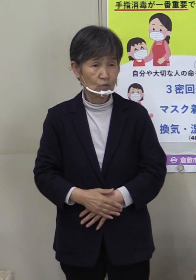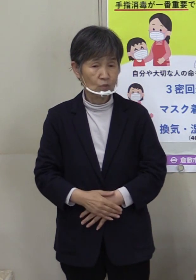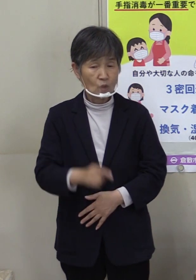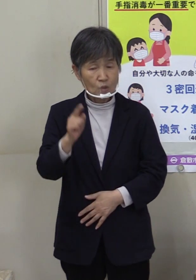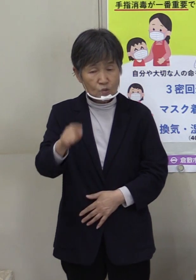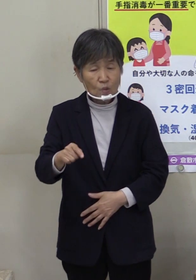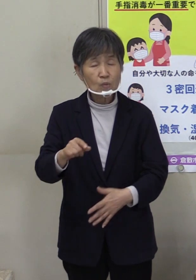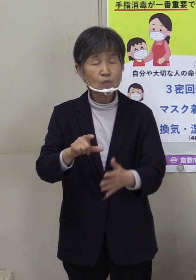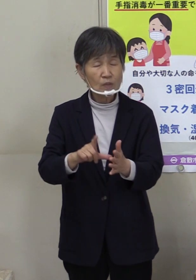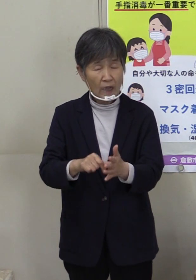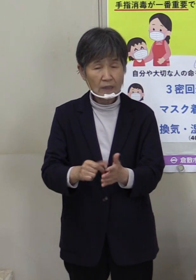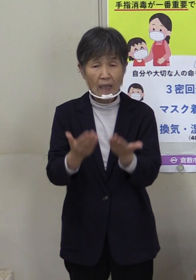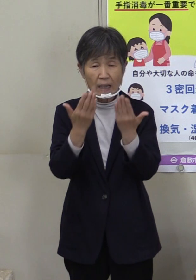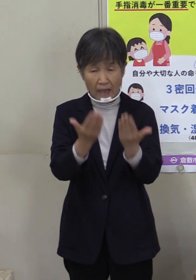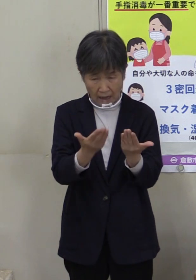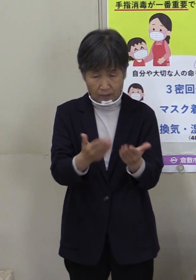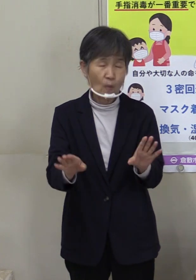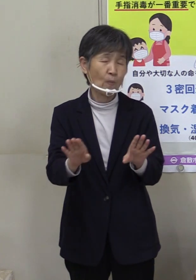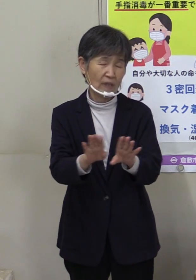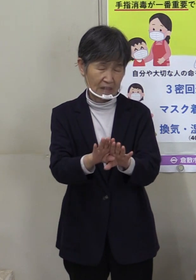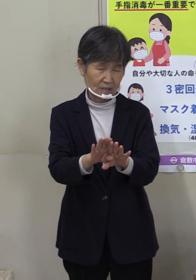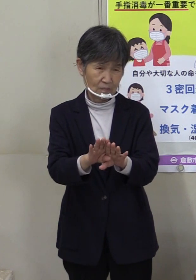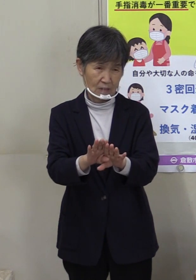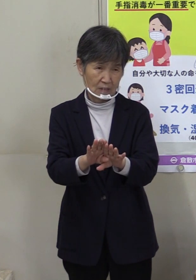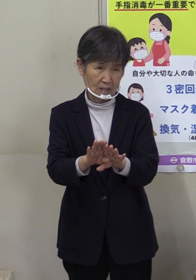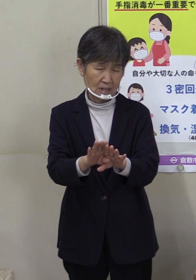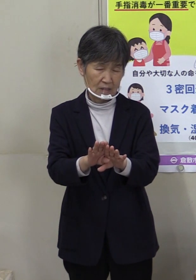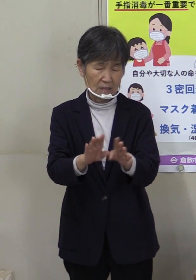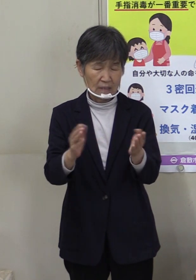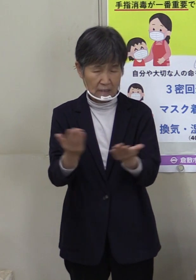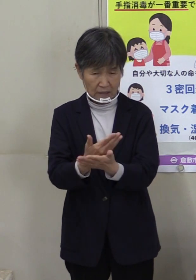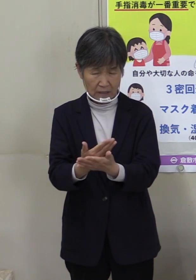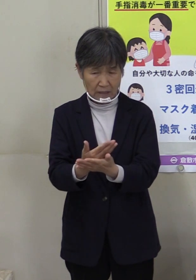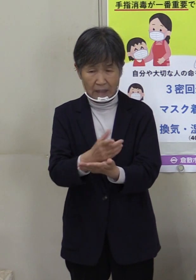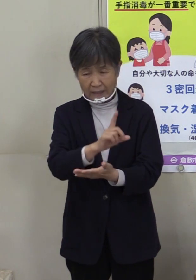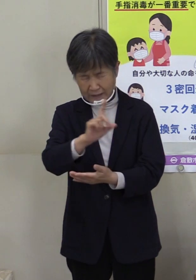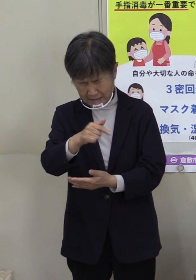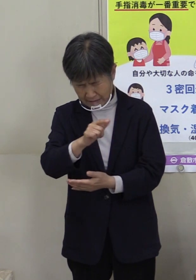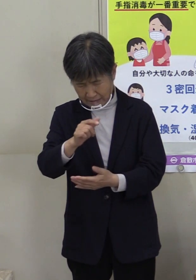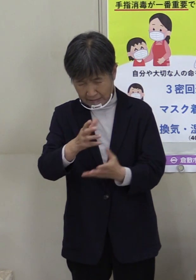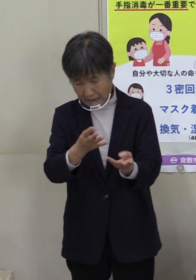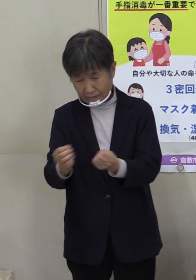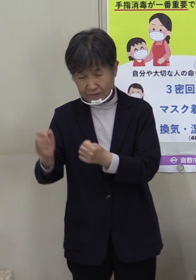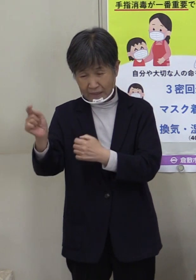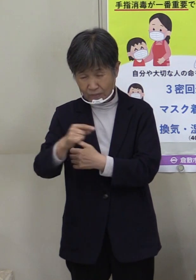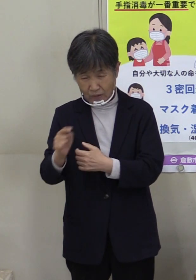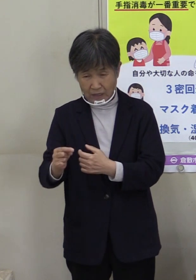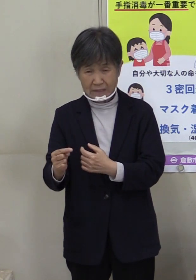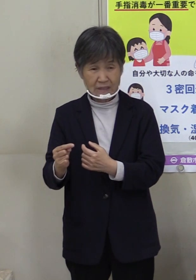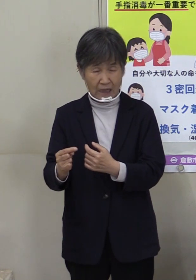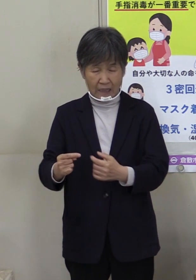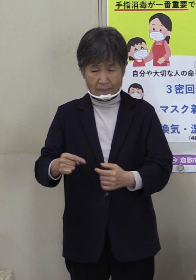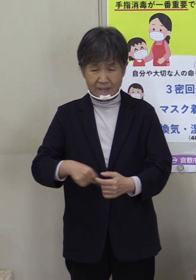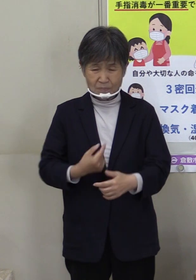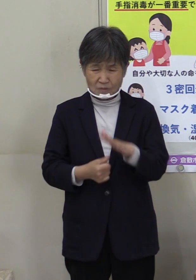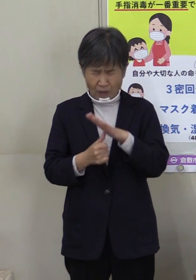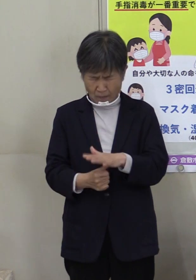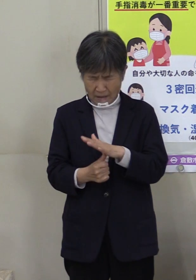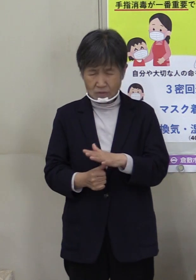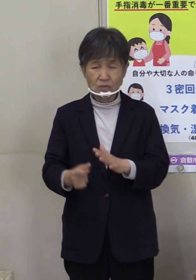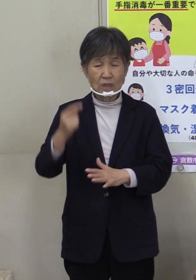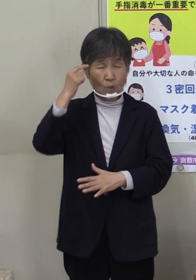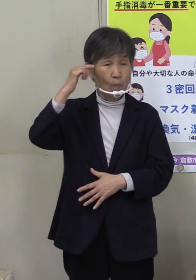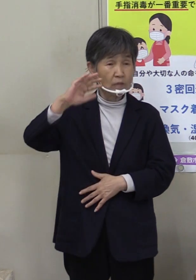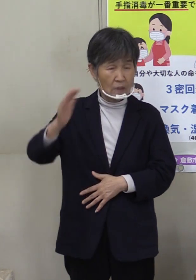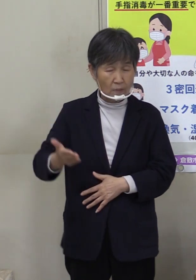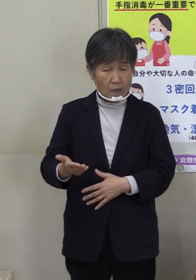そういった中で、まあ、学校とかも休みになったりする中で、まあ、多くの方々はその外出とかもご自制をされるんだろうとは思いますけれども、そ